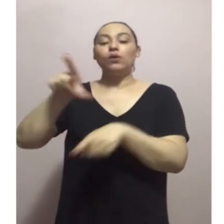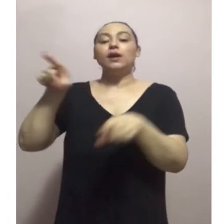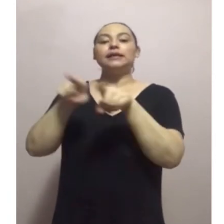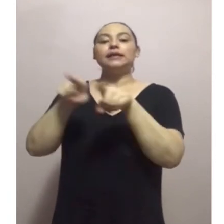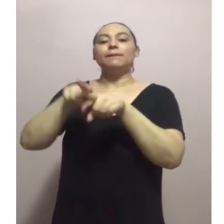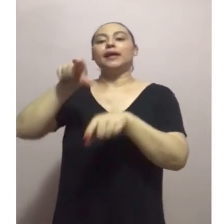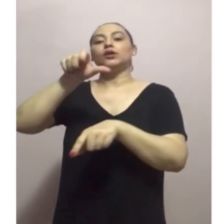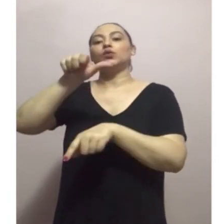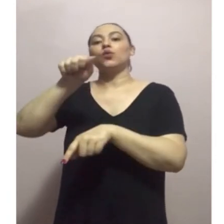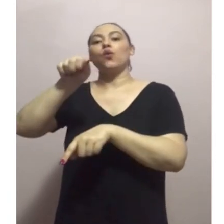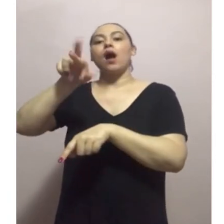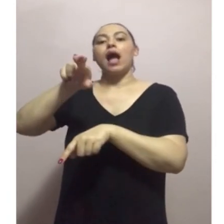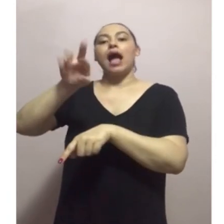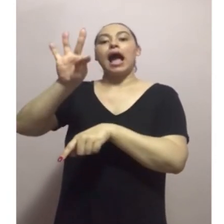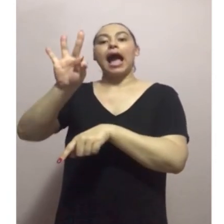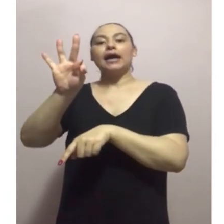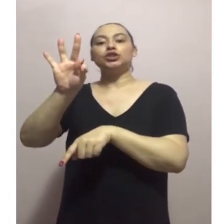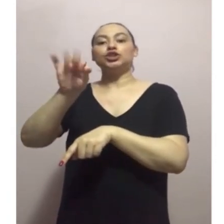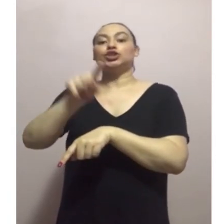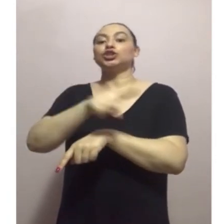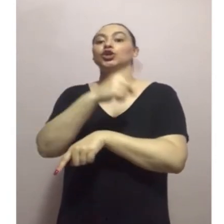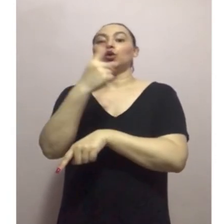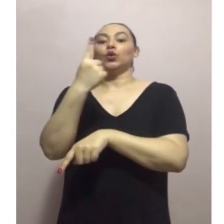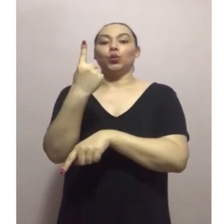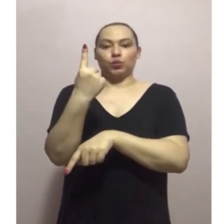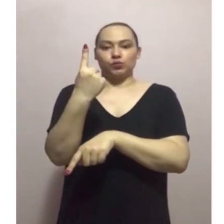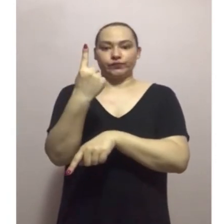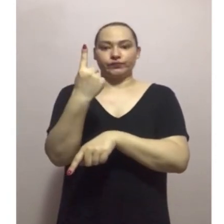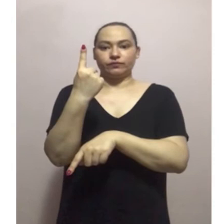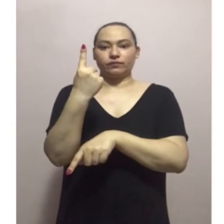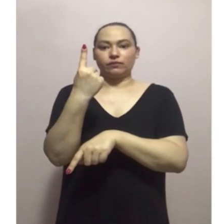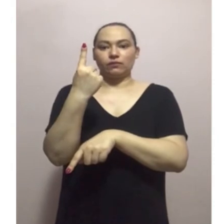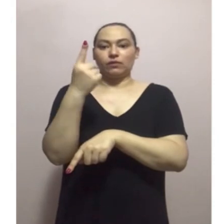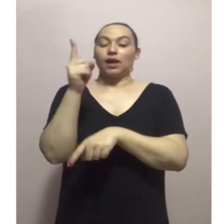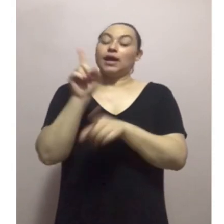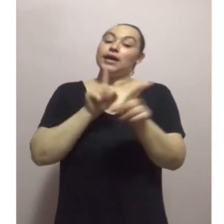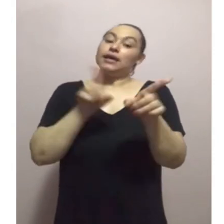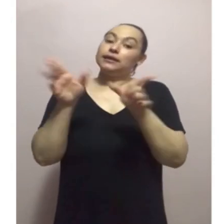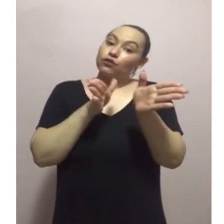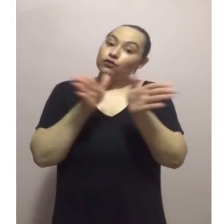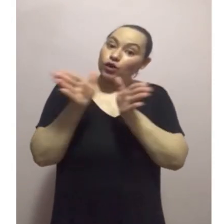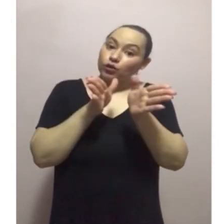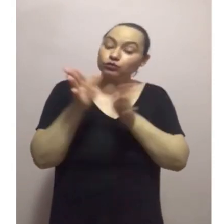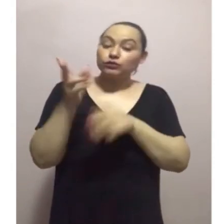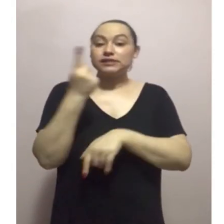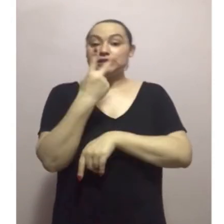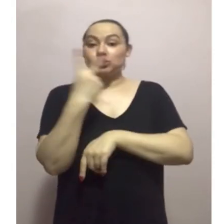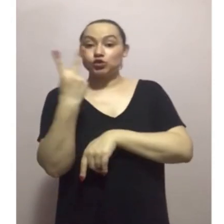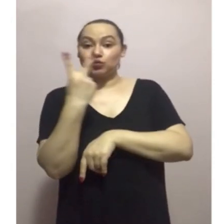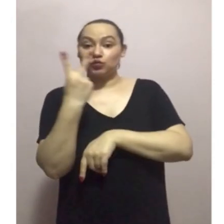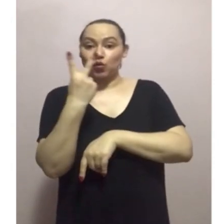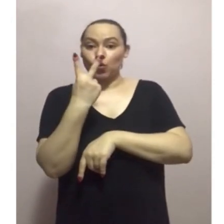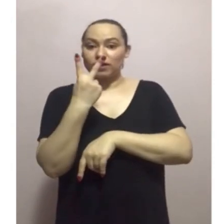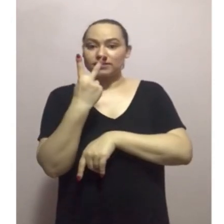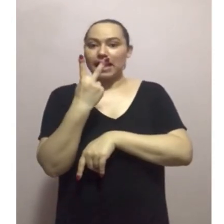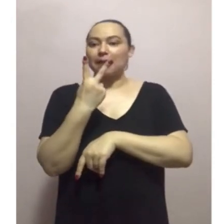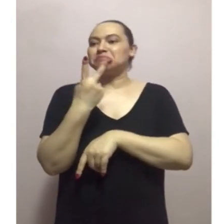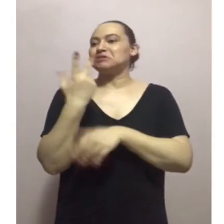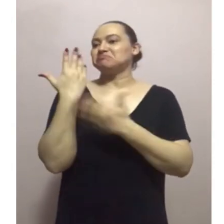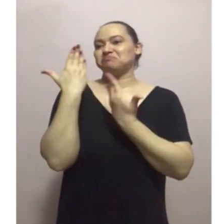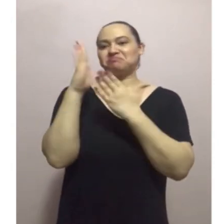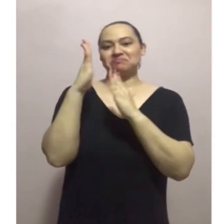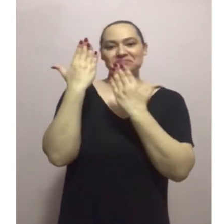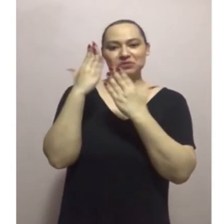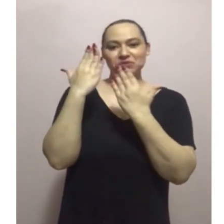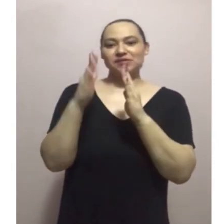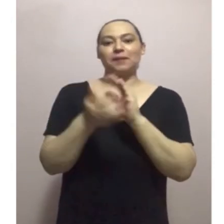1. A gente potencializou as coisas, né? Ótimo. Então, foi isso. A historinha